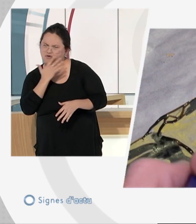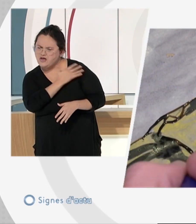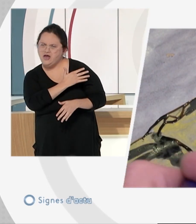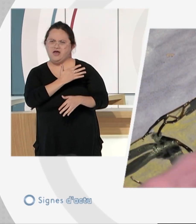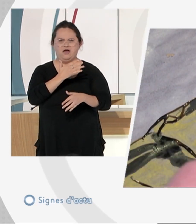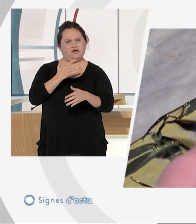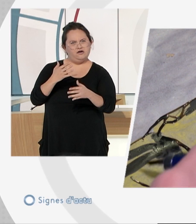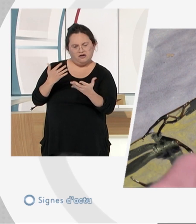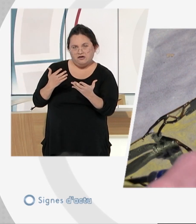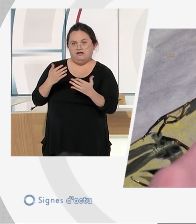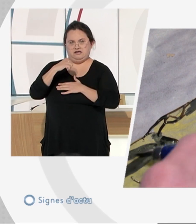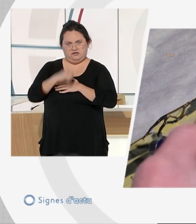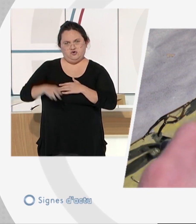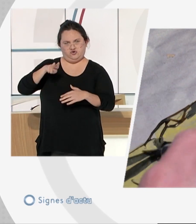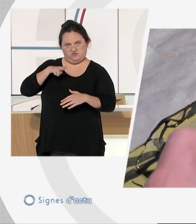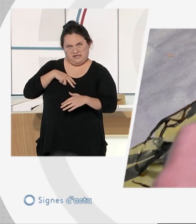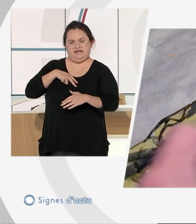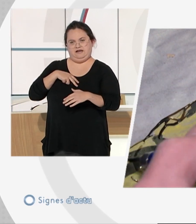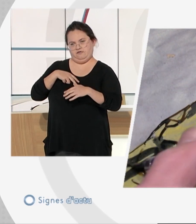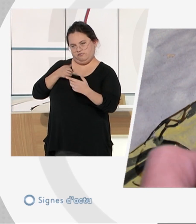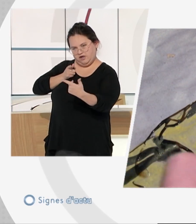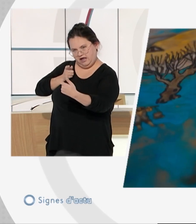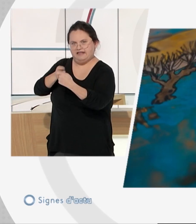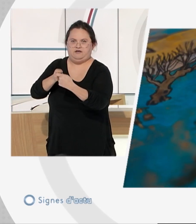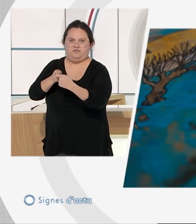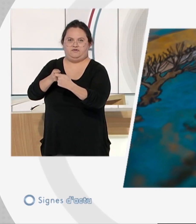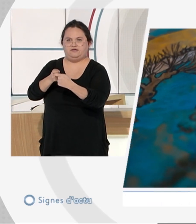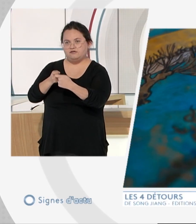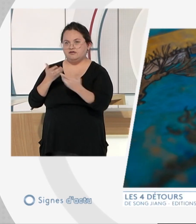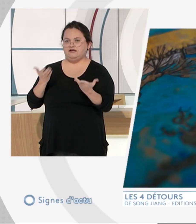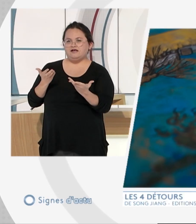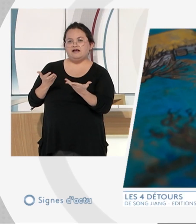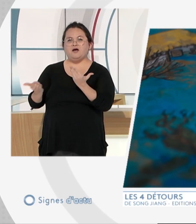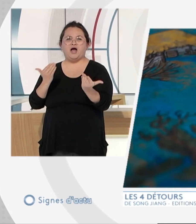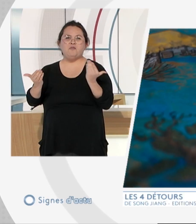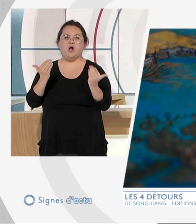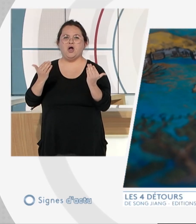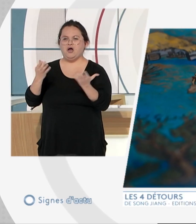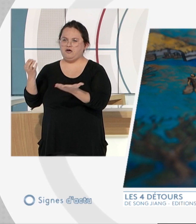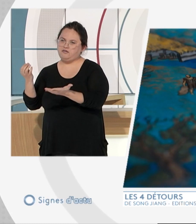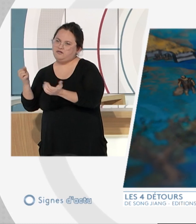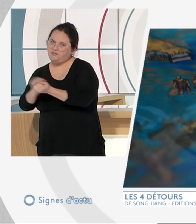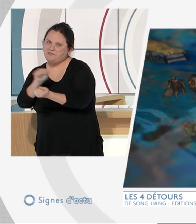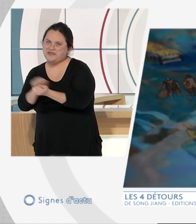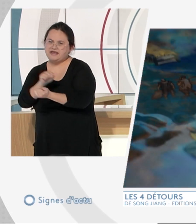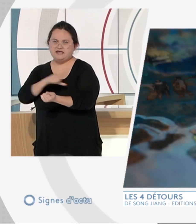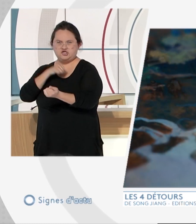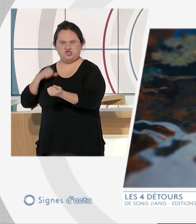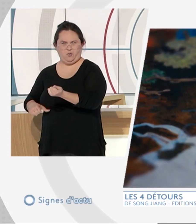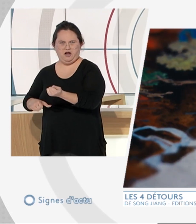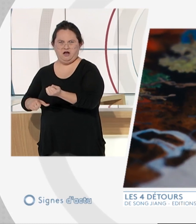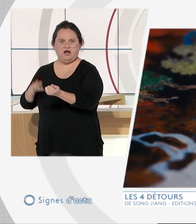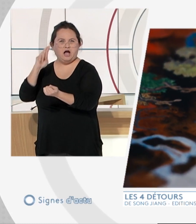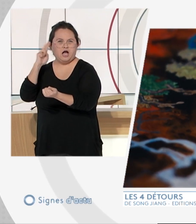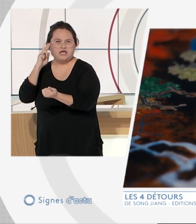avec humilité, tout en recherchant sa propre interprétation. Là, on est sur l'inverse d'un papier chinois qui boit et qui bave, qui